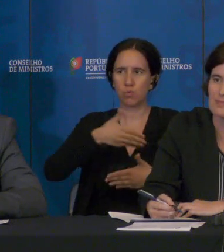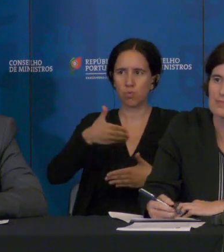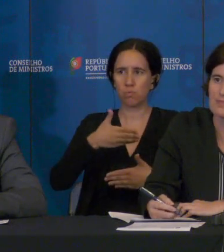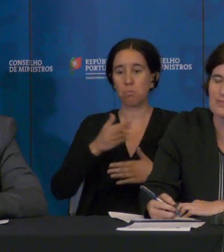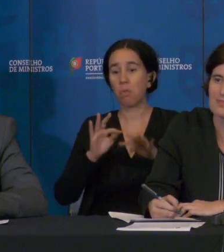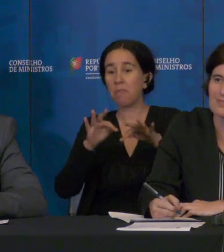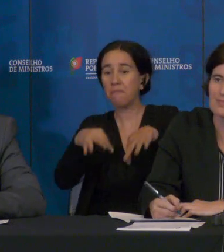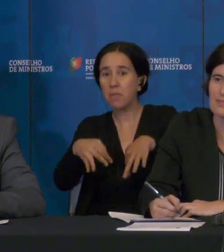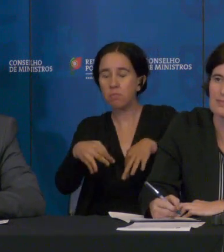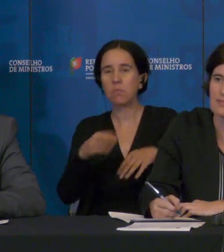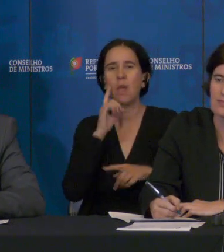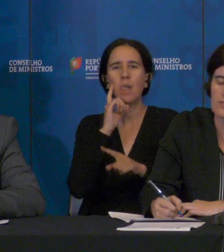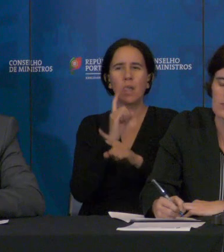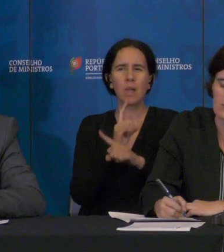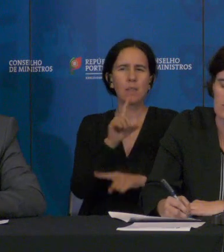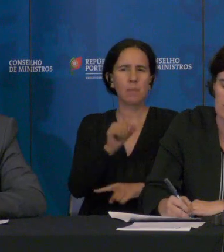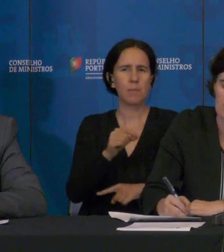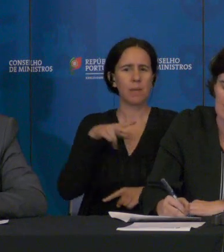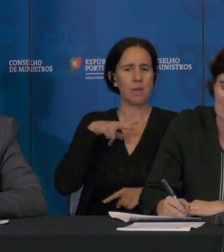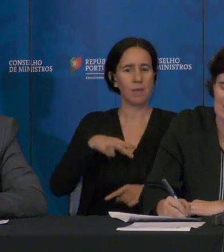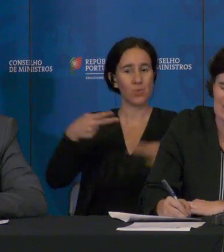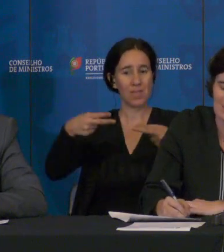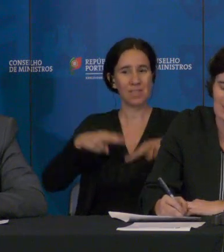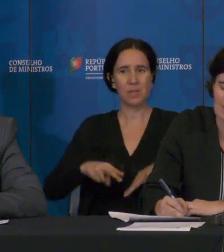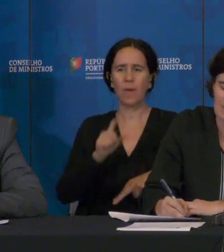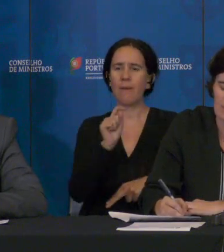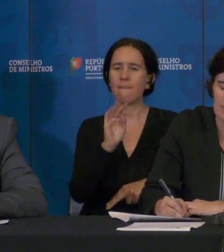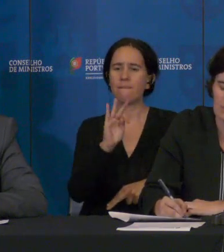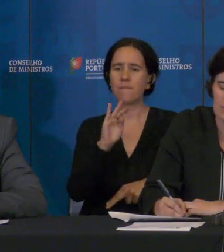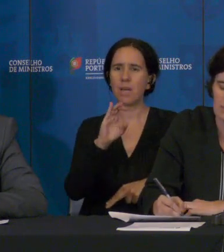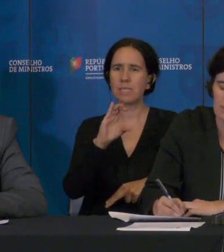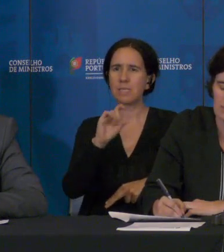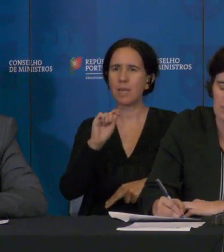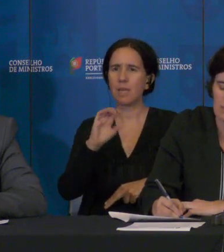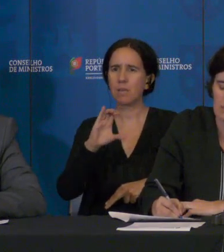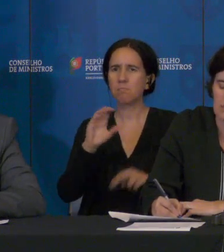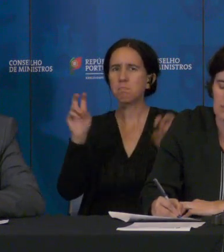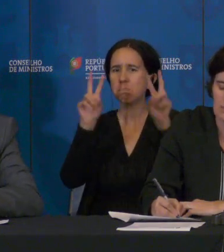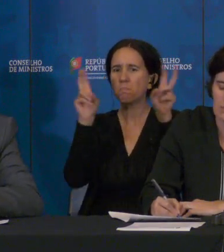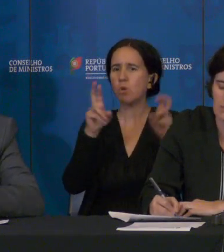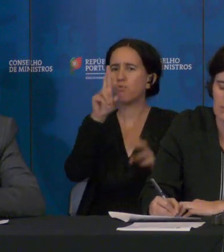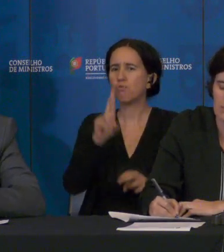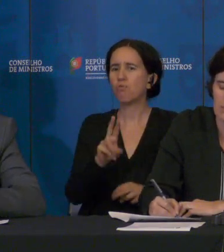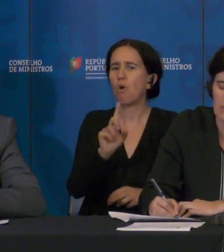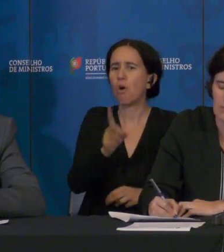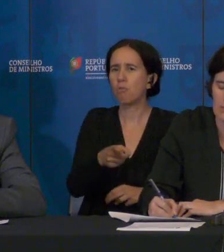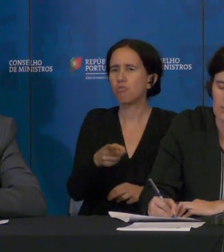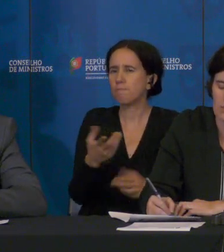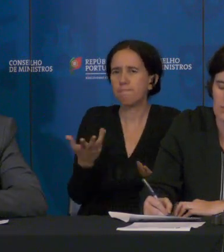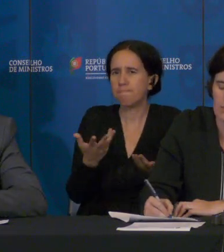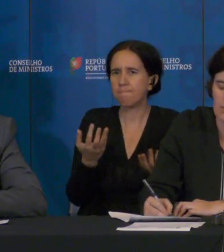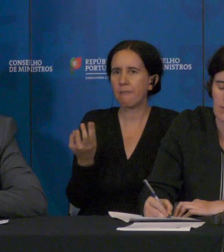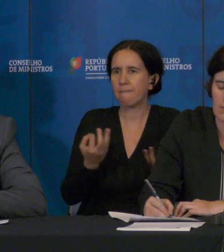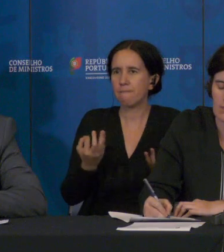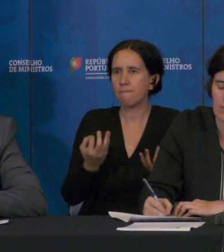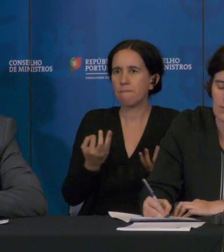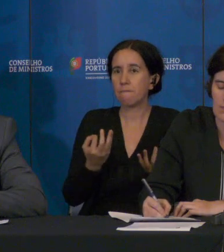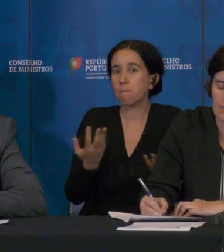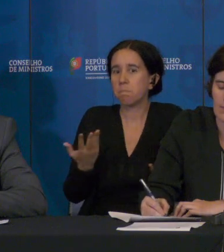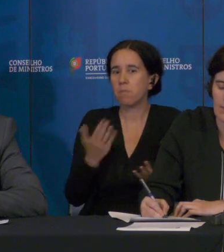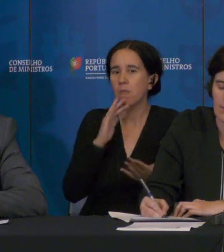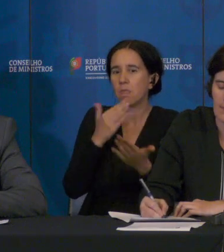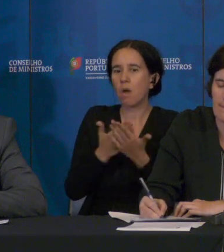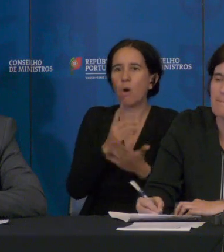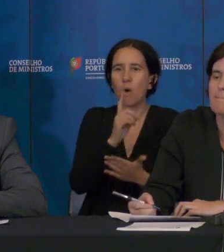tenha um fim? Em relação à nacionalização da IFACE, qual é o valor que está aqui em causa? É que